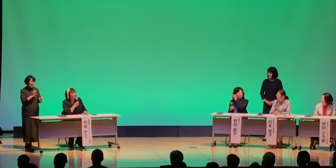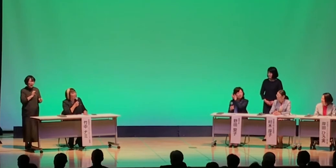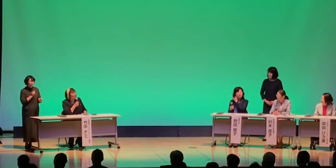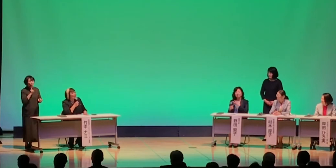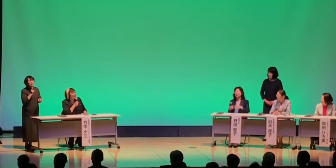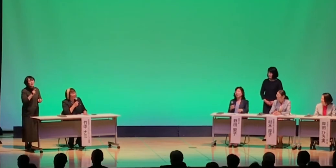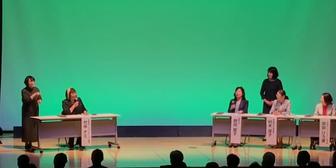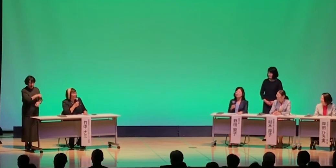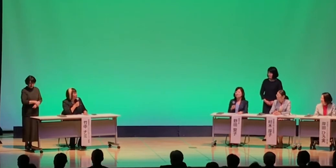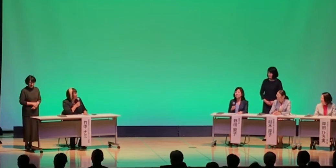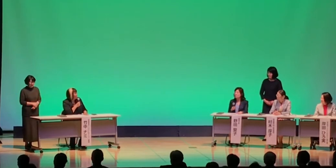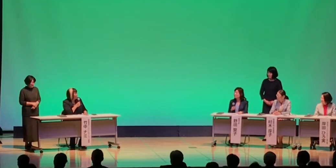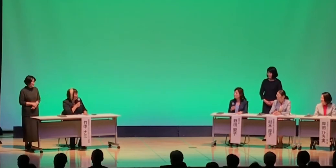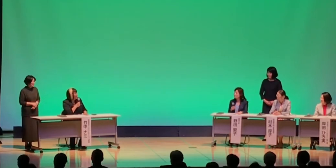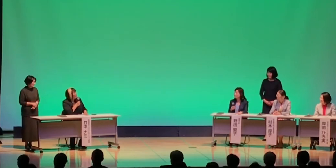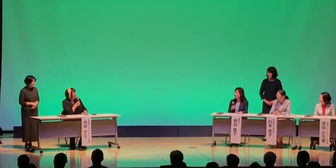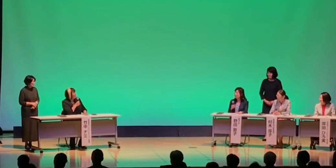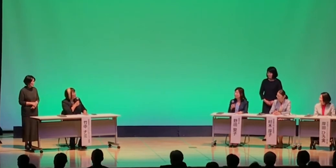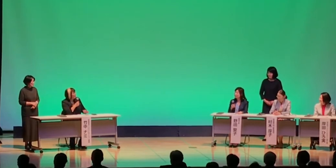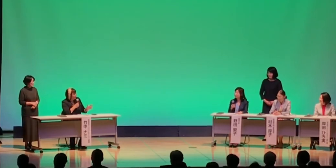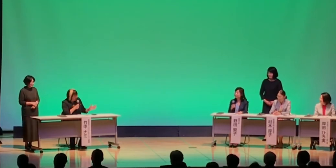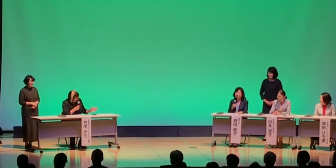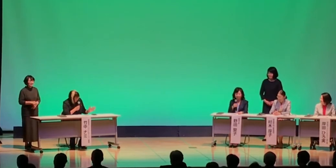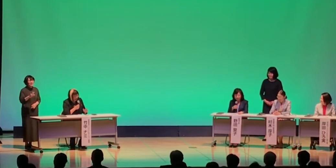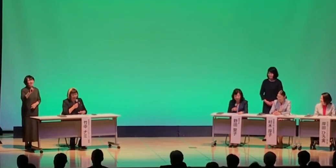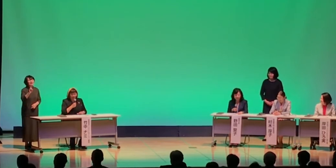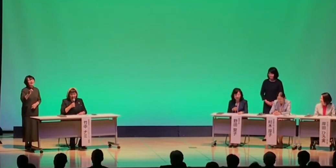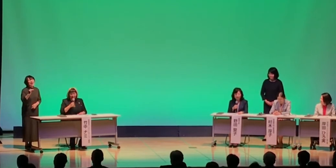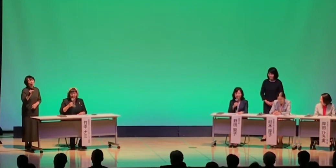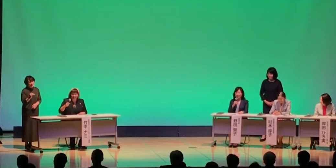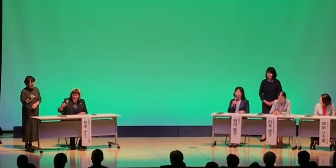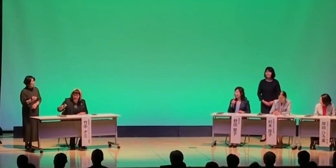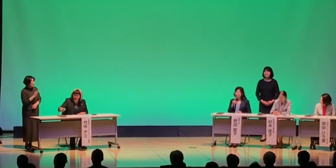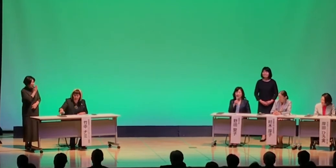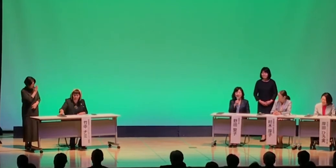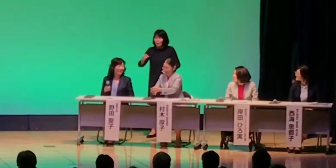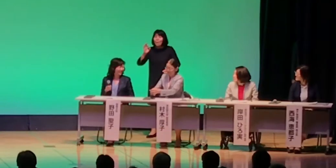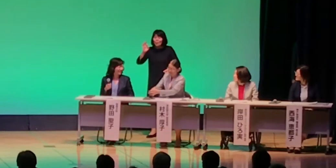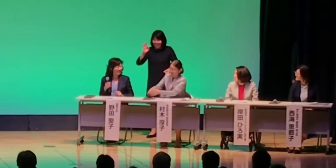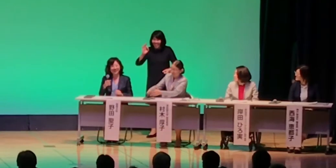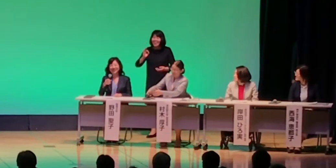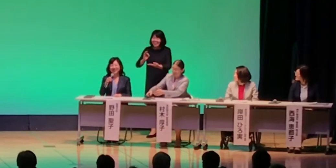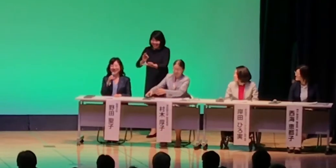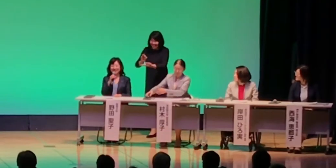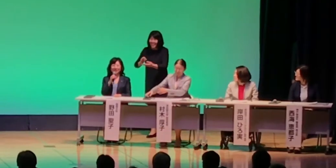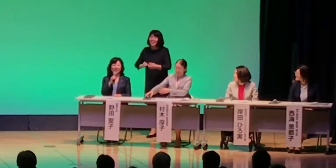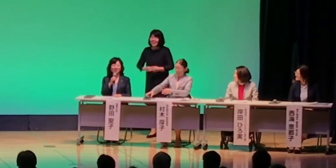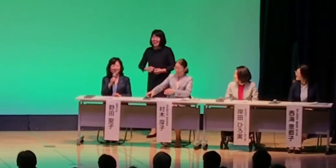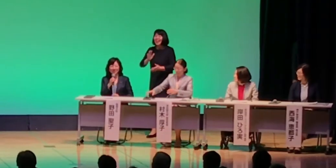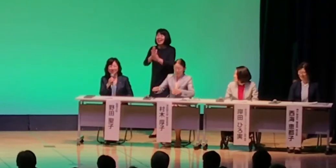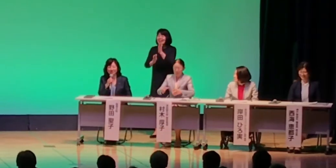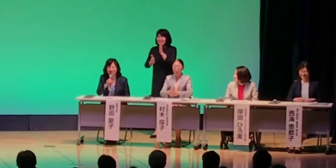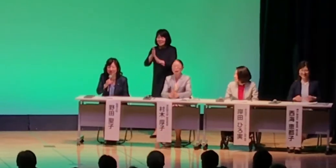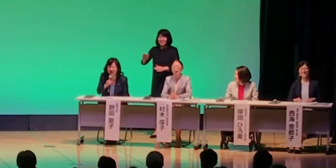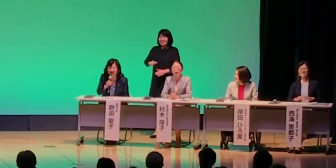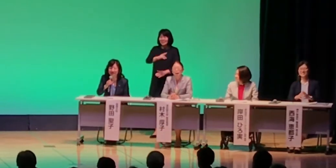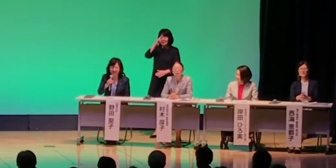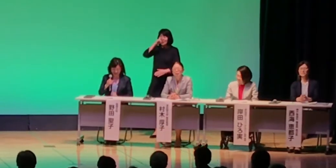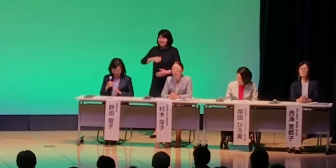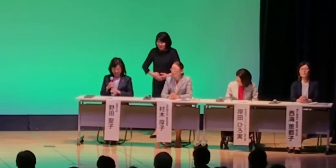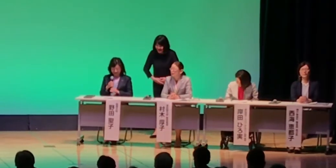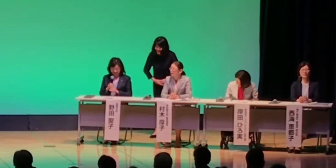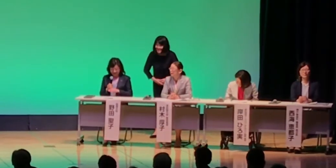うふうに呼ばせていただきたいと思っています。では瀬戸ちゃんからお願いいたします。 改めまして、皆さんこんにち